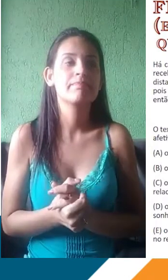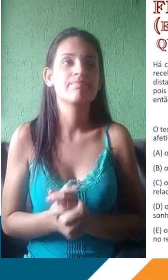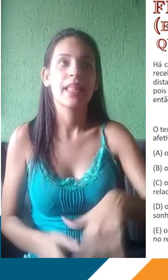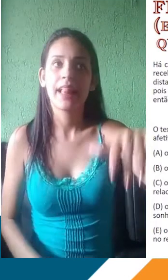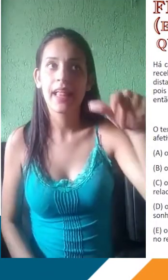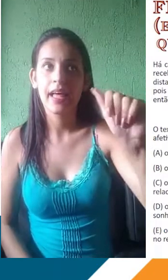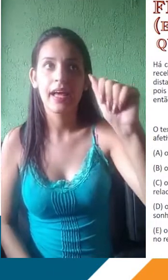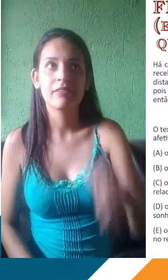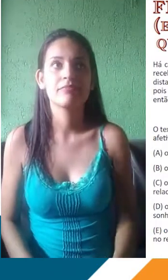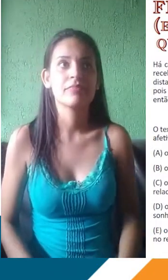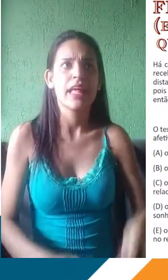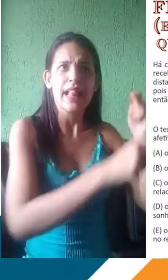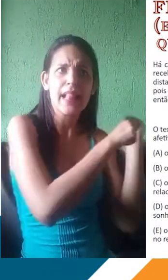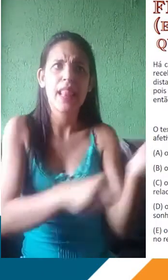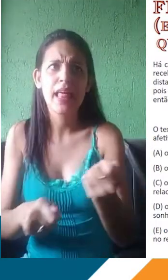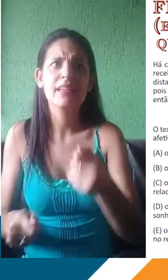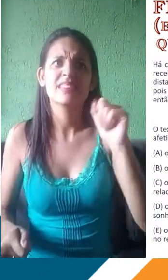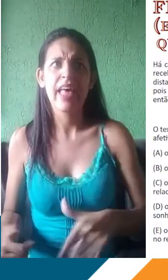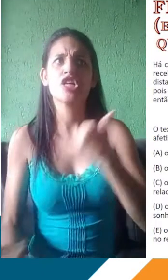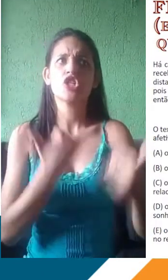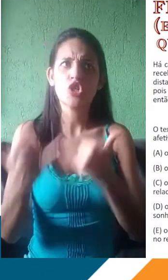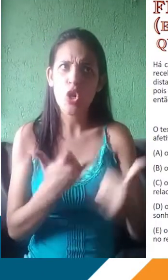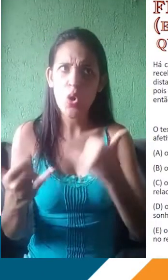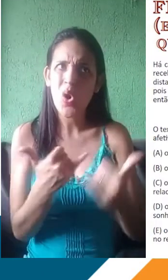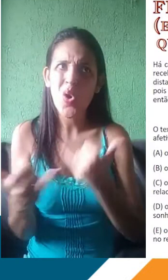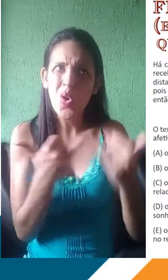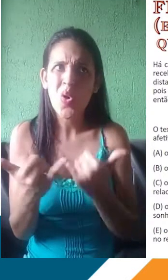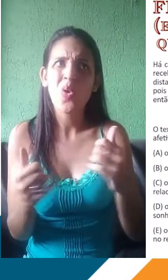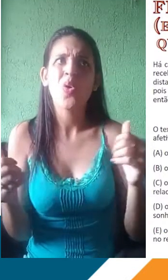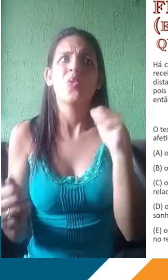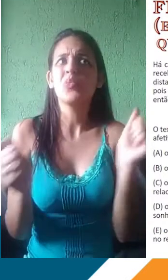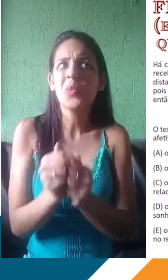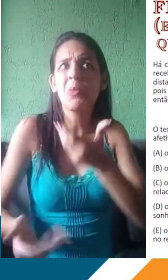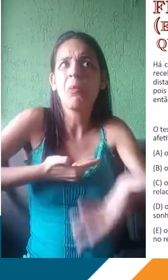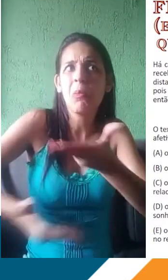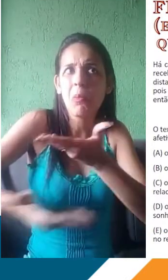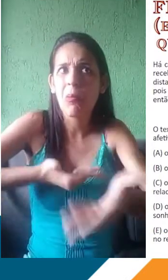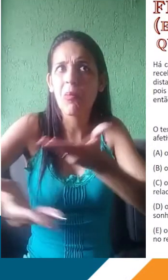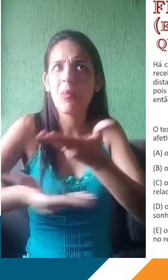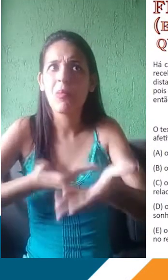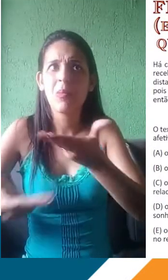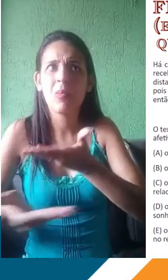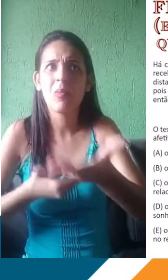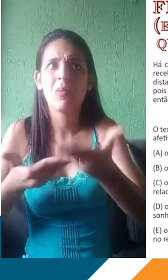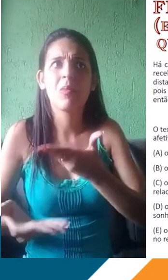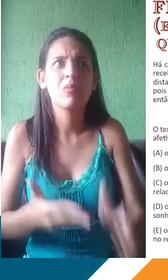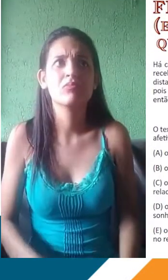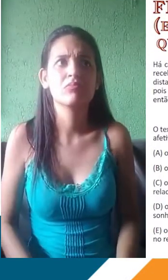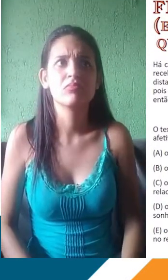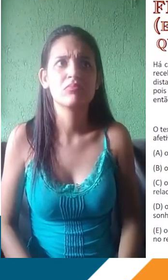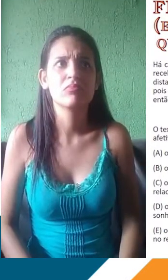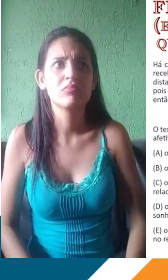em que a competição é predominante, o que representa um sonho comum no relacionamento entre pessoas. Letra C.